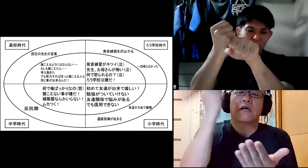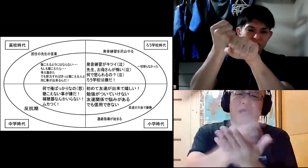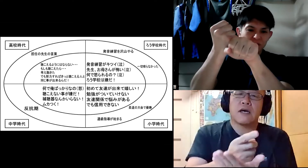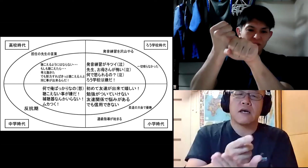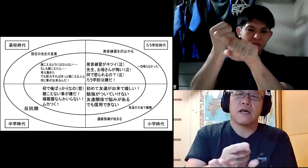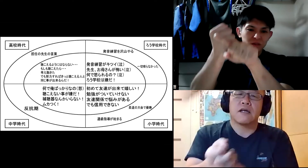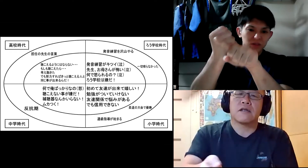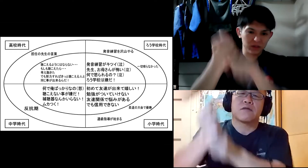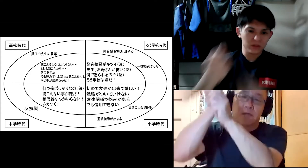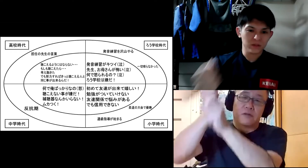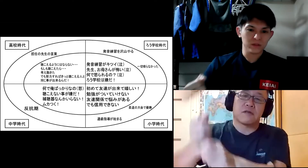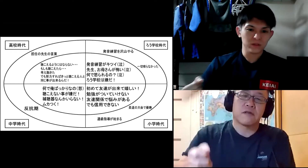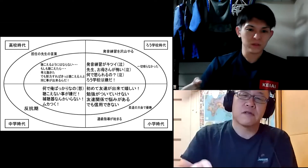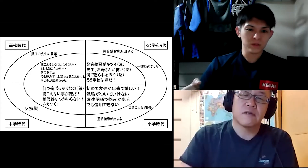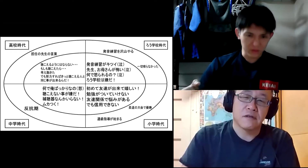一人だけ。